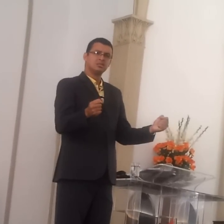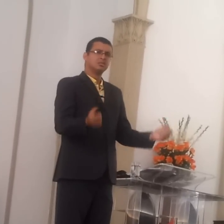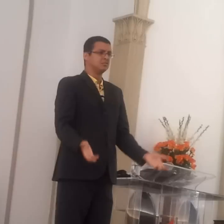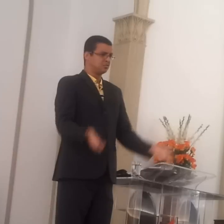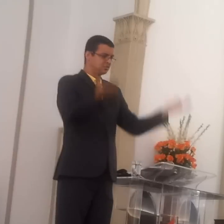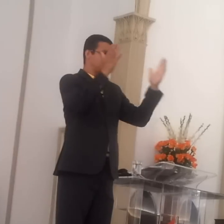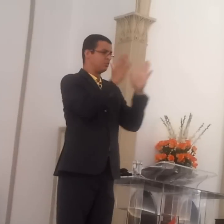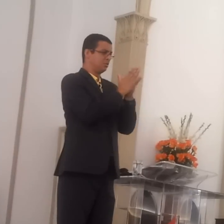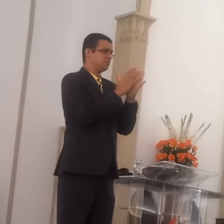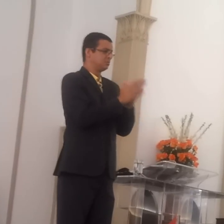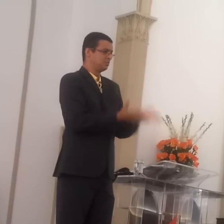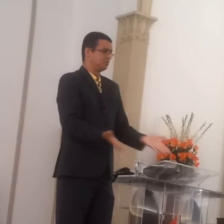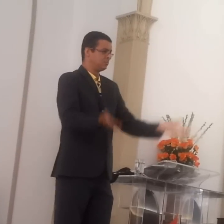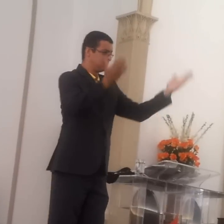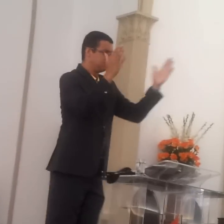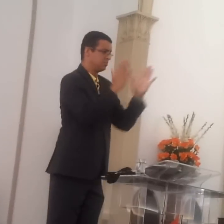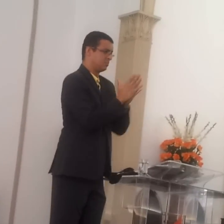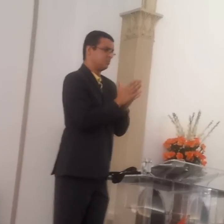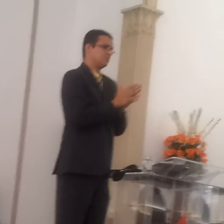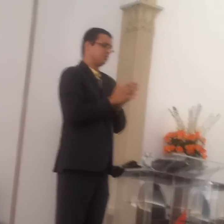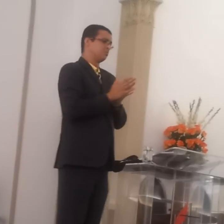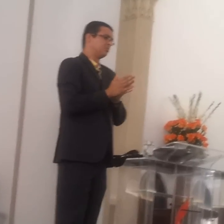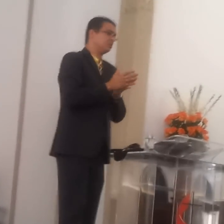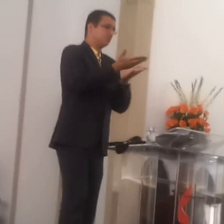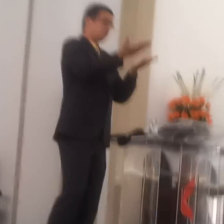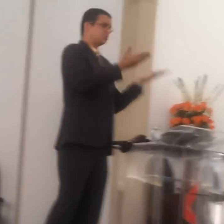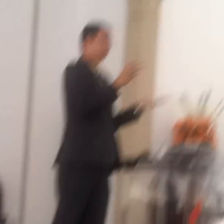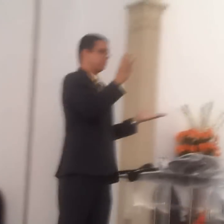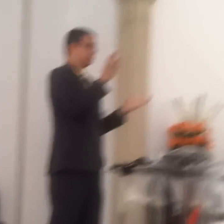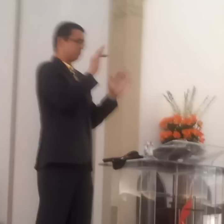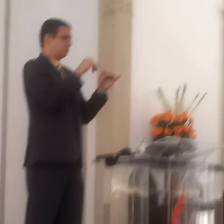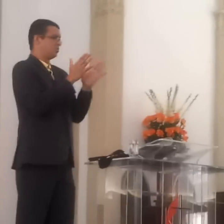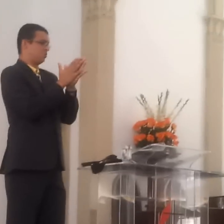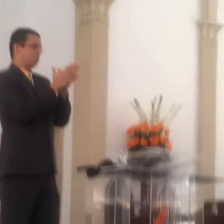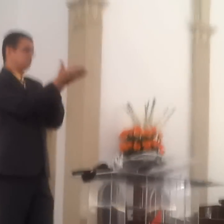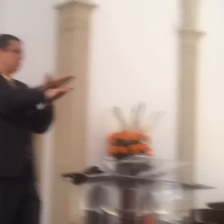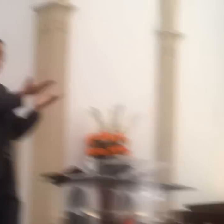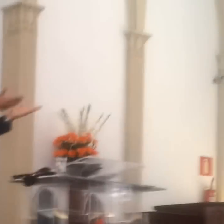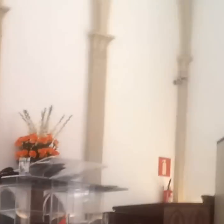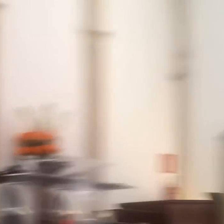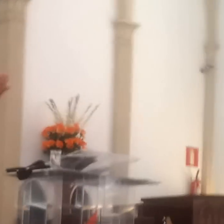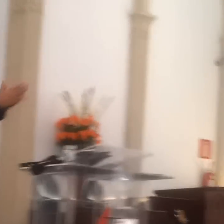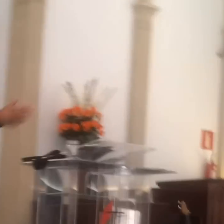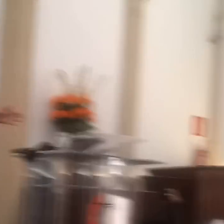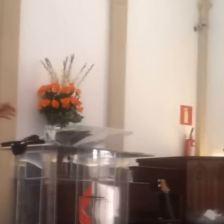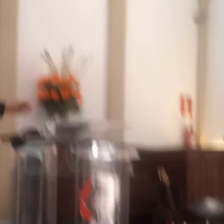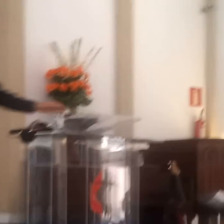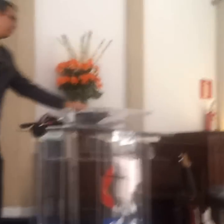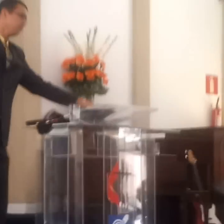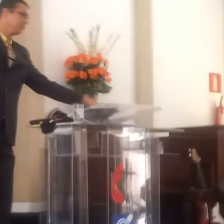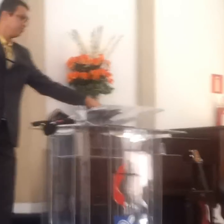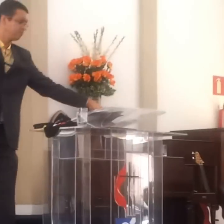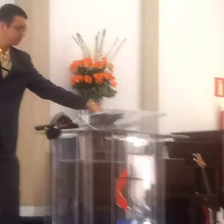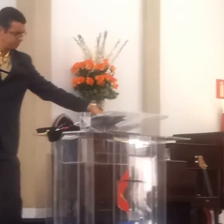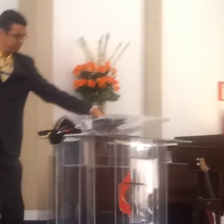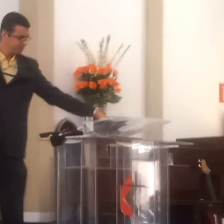amém irmão? amém vamos orar para o Senhor pastor Wesley vim para frente palma